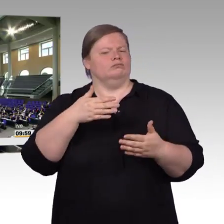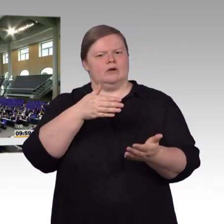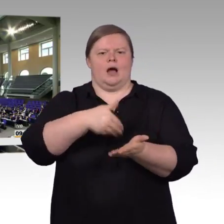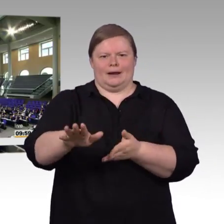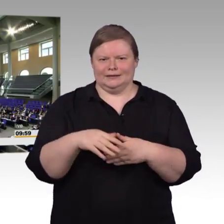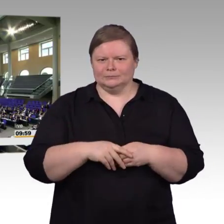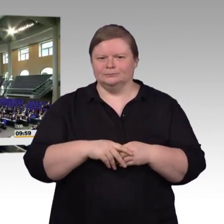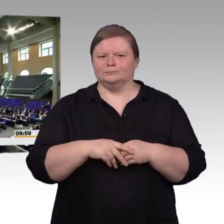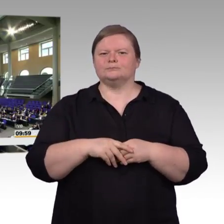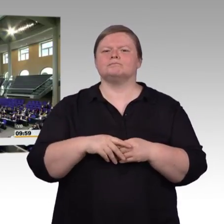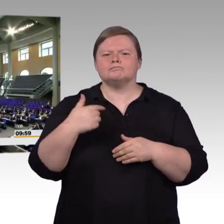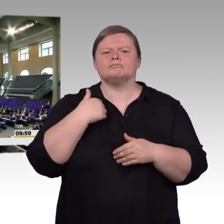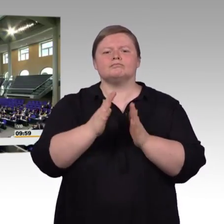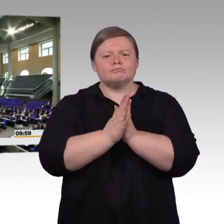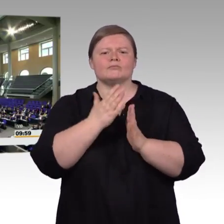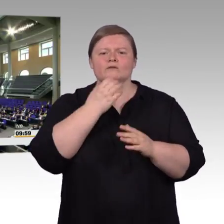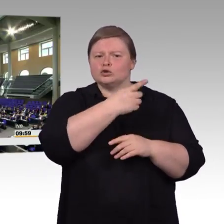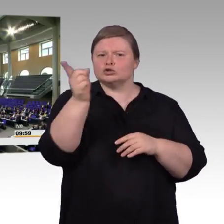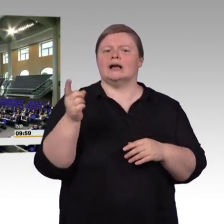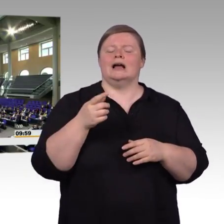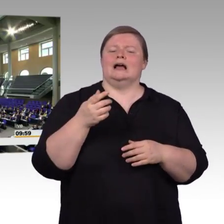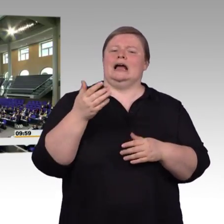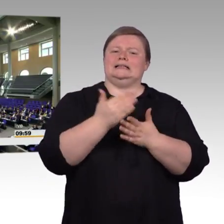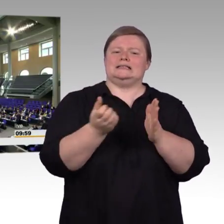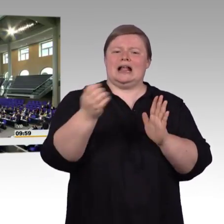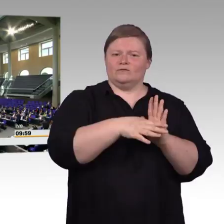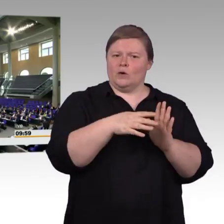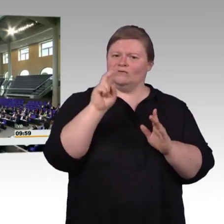Wer enthält sich? Dann ist der Gesetzentwurf